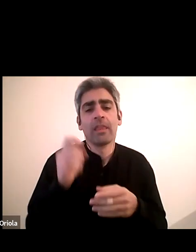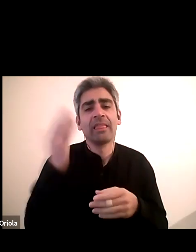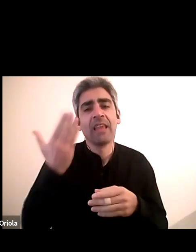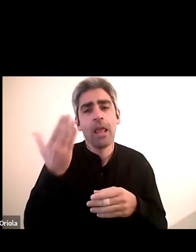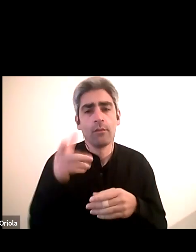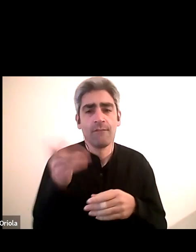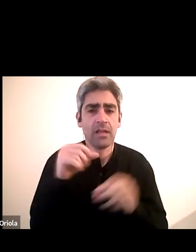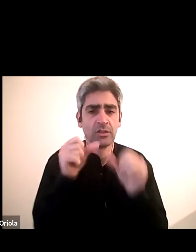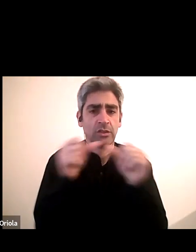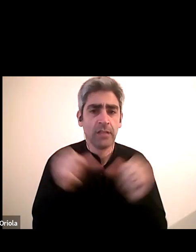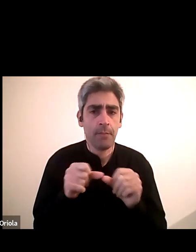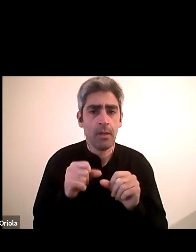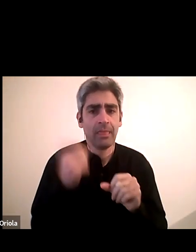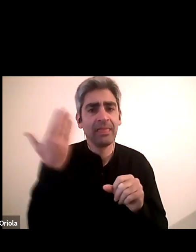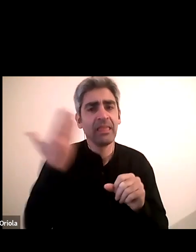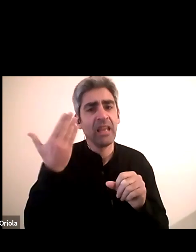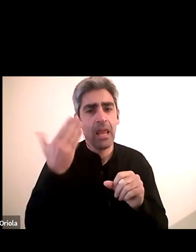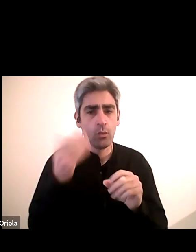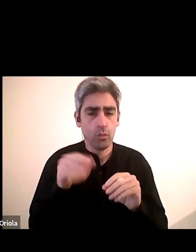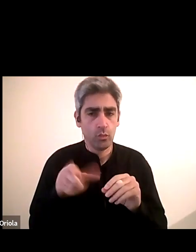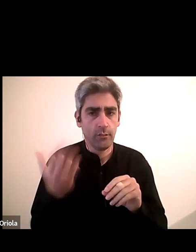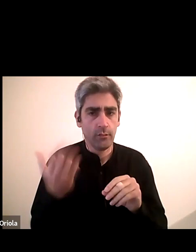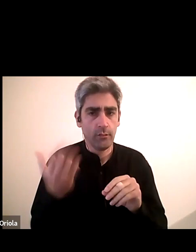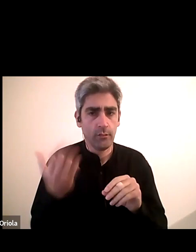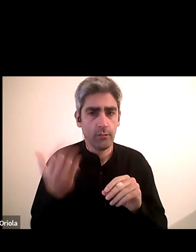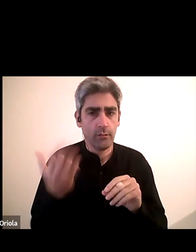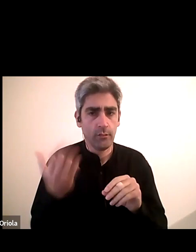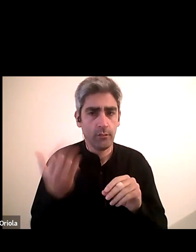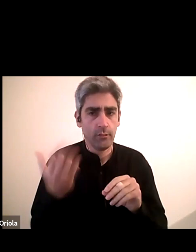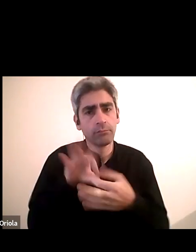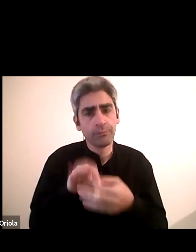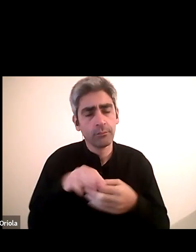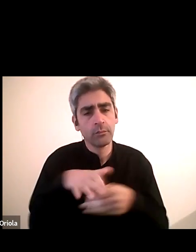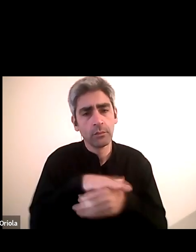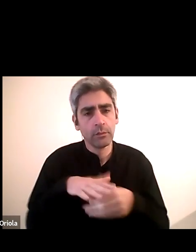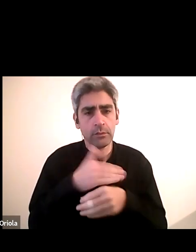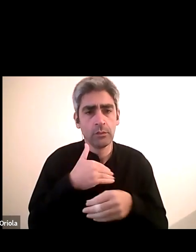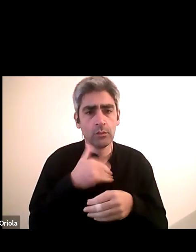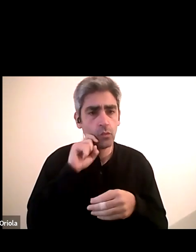direito, o sistema da legislação sobre segurança e saúde do trabalho dirigida para os